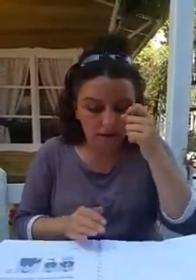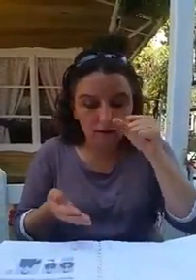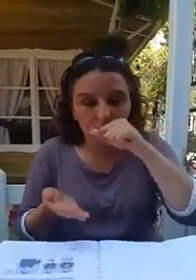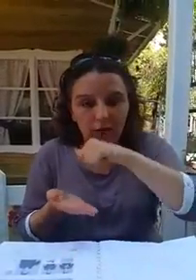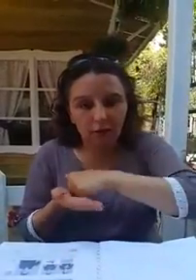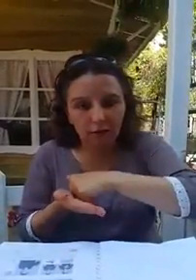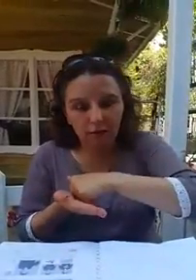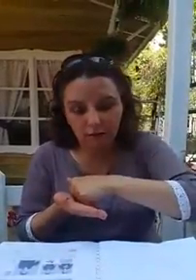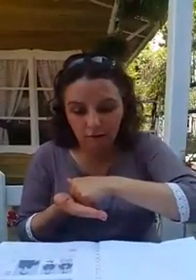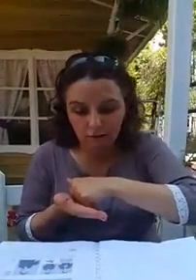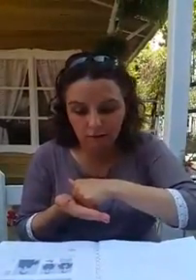seccade,